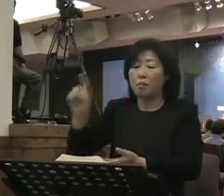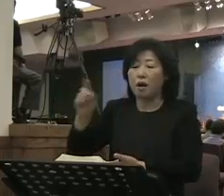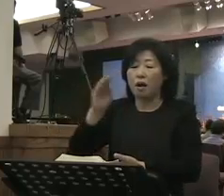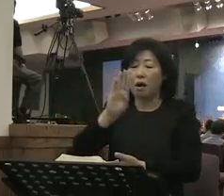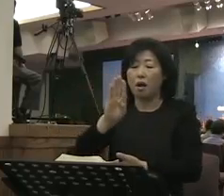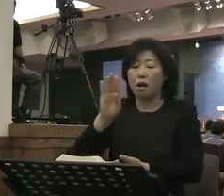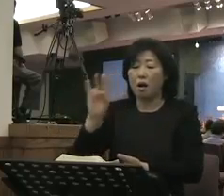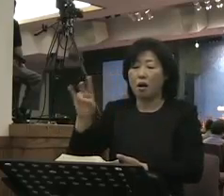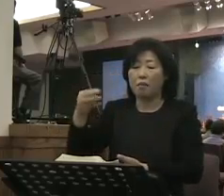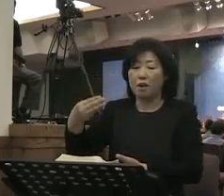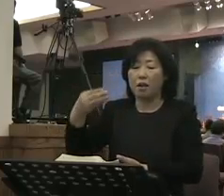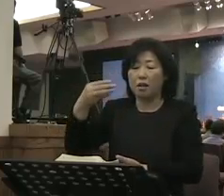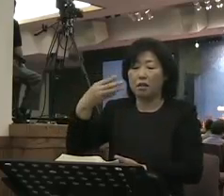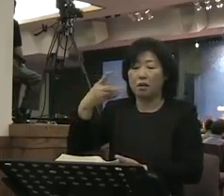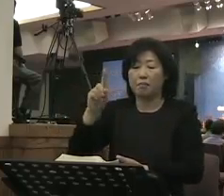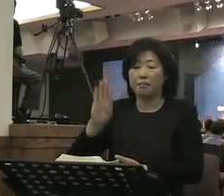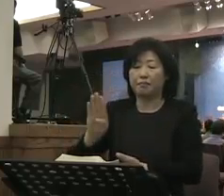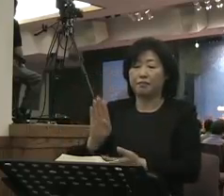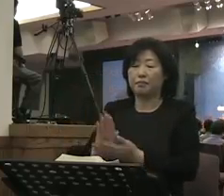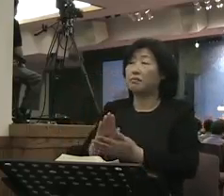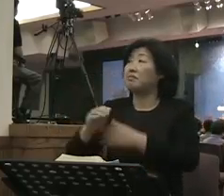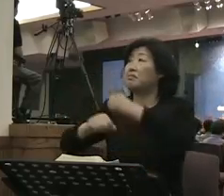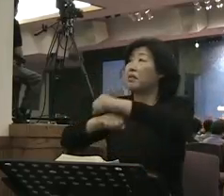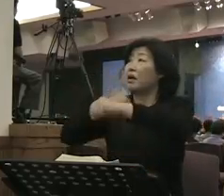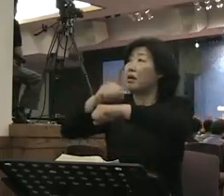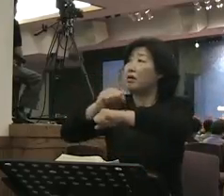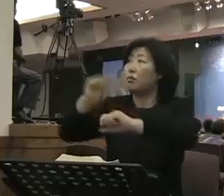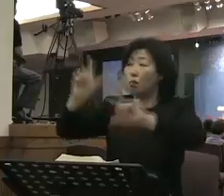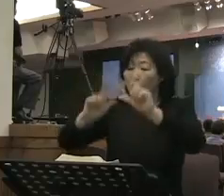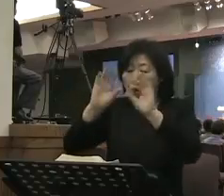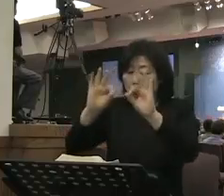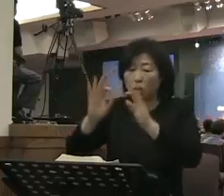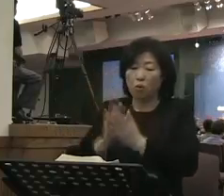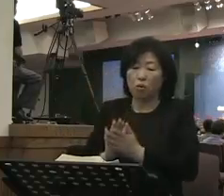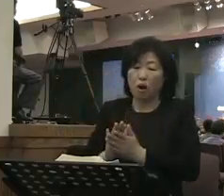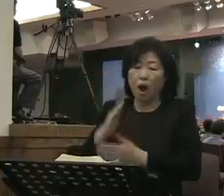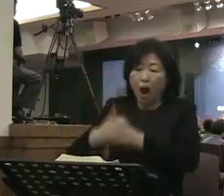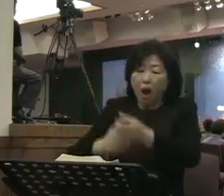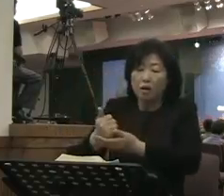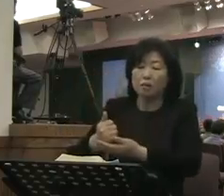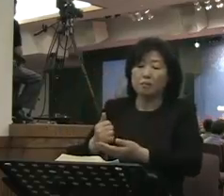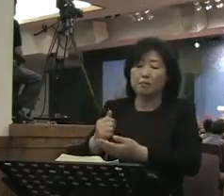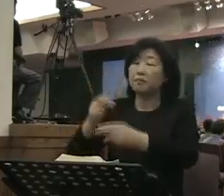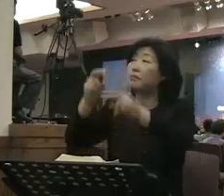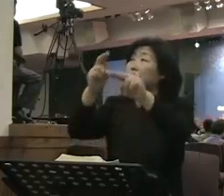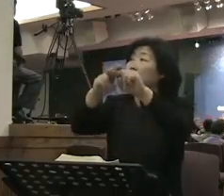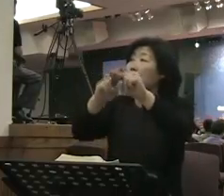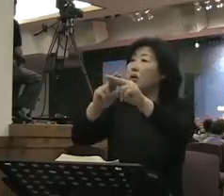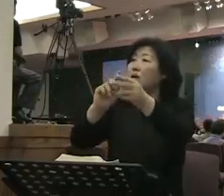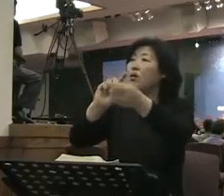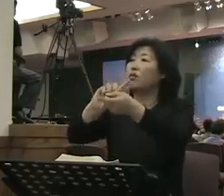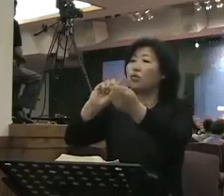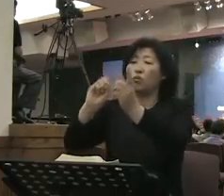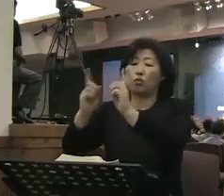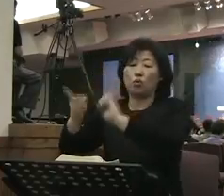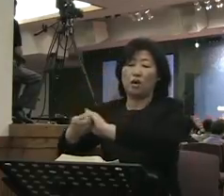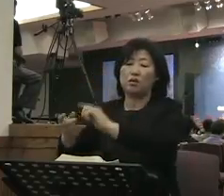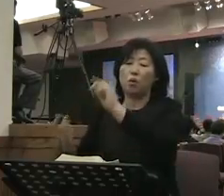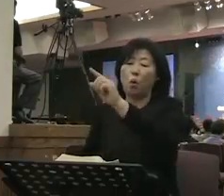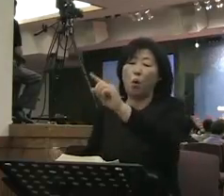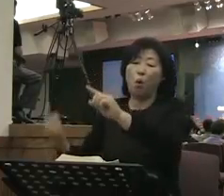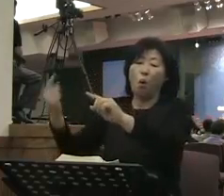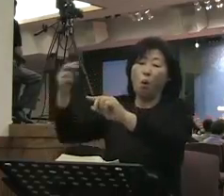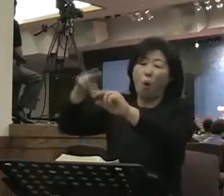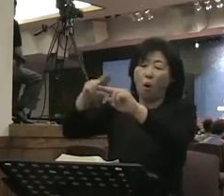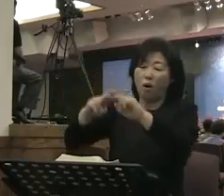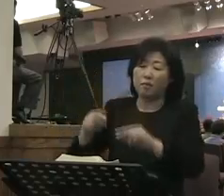나옵니다. 그들이 힘을 합하여 하나님의 자리에 우리가 대신 올라가서 하나님 대신